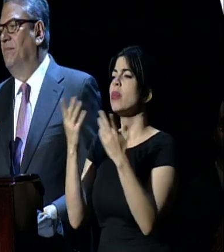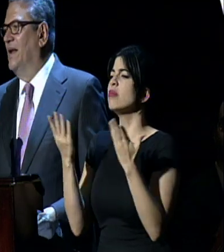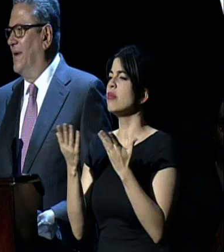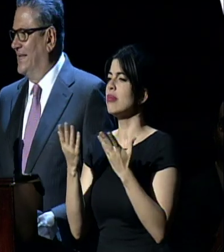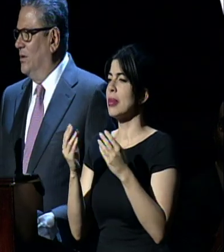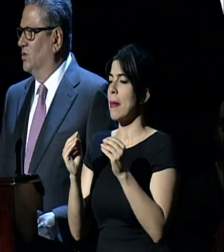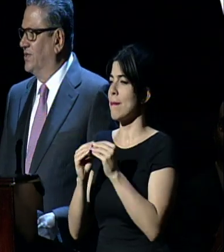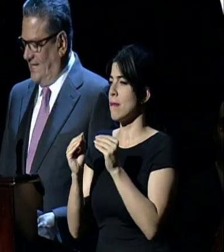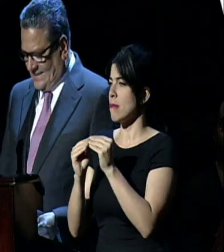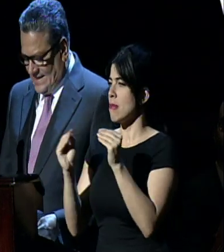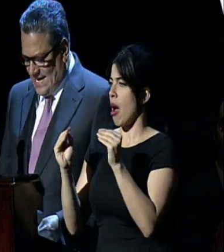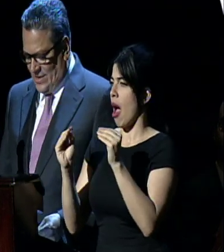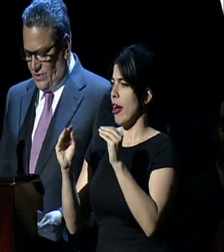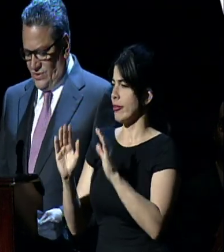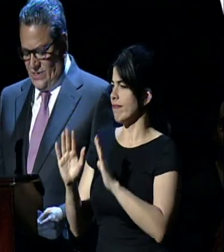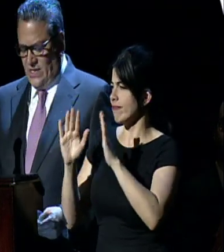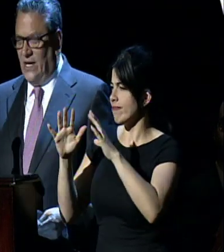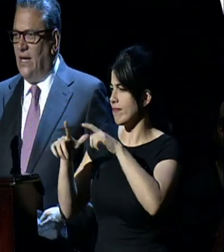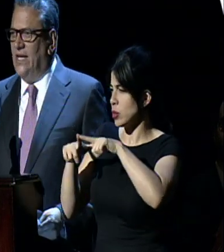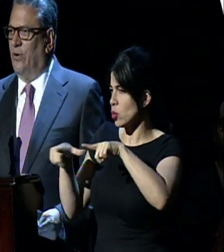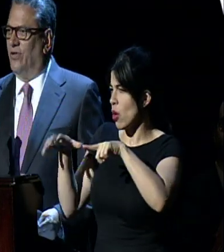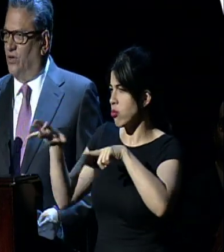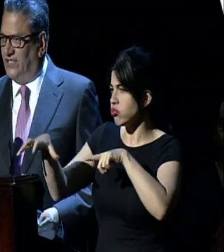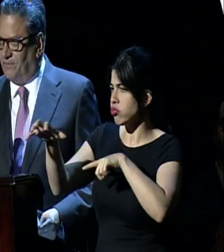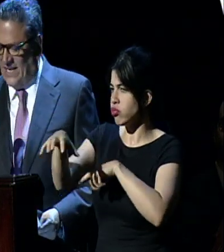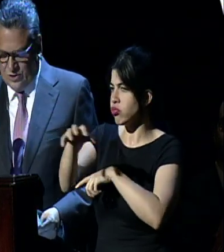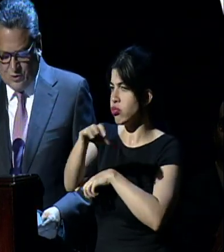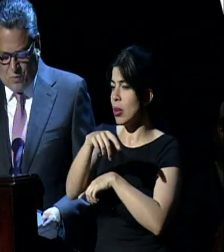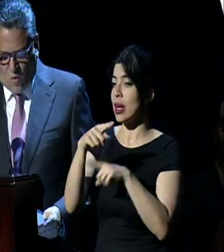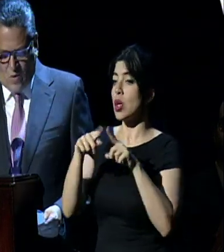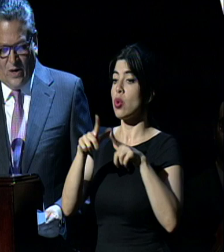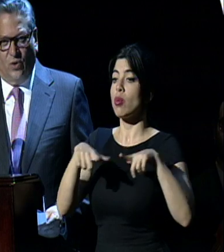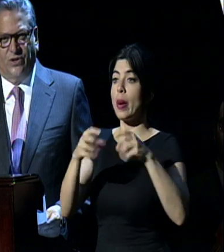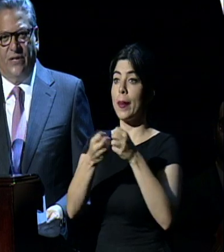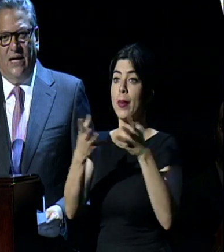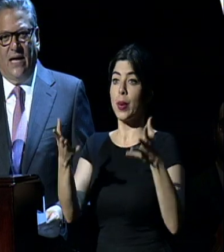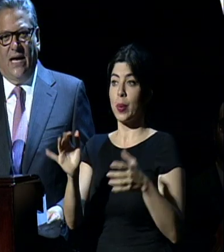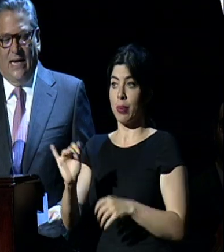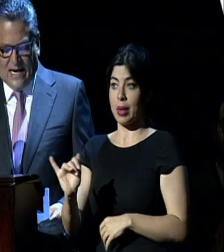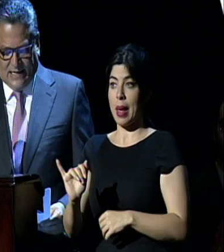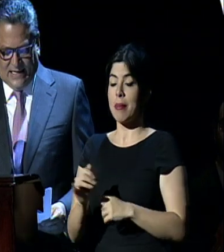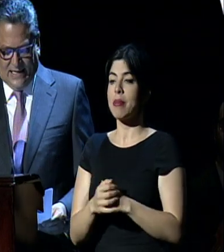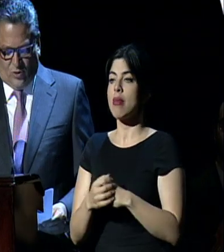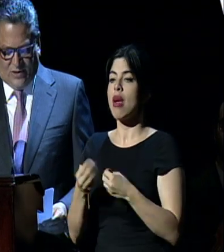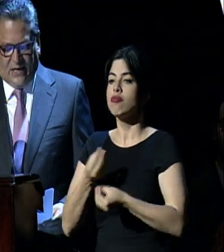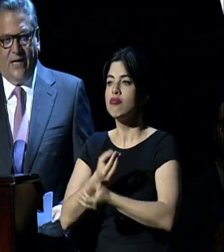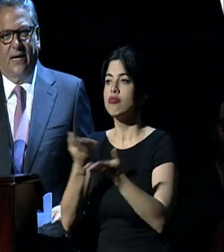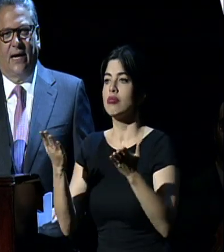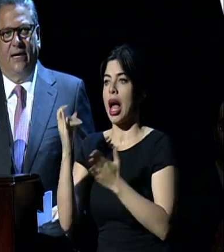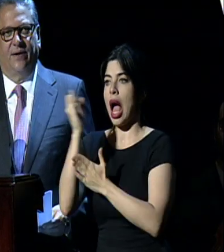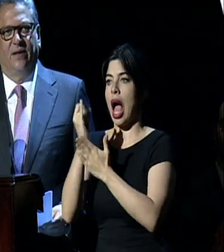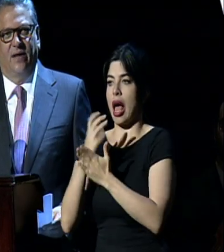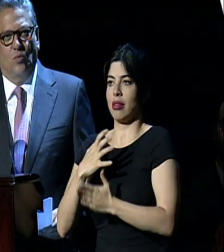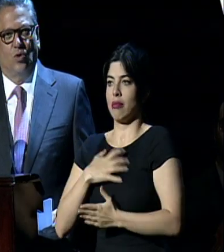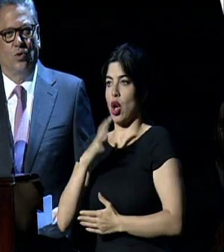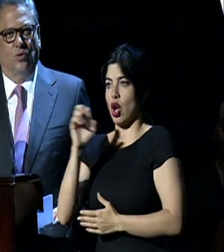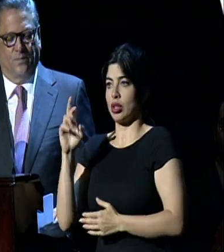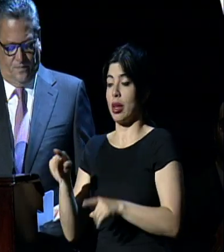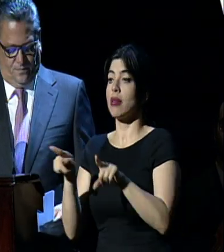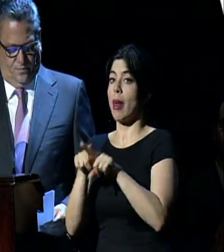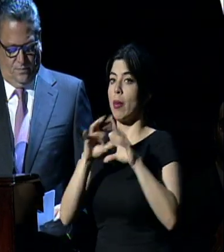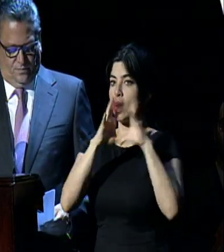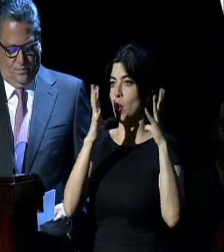más emblemáticos escenarios y a nuestros espacios públicos el arte de Costa Rica y del